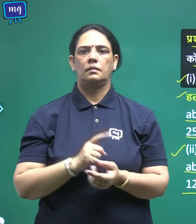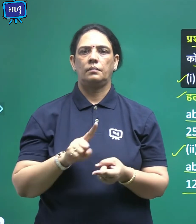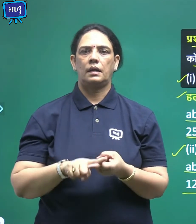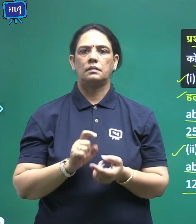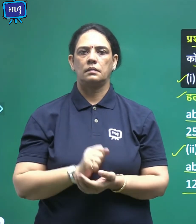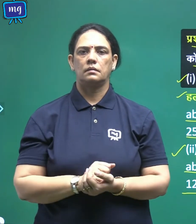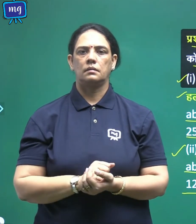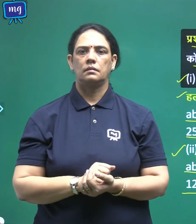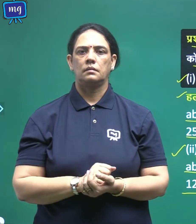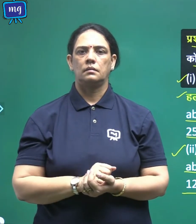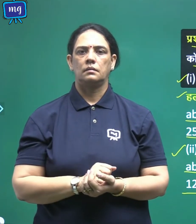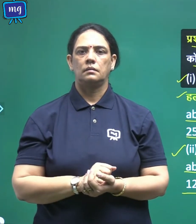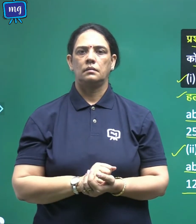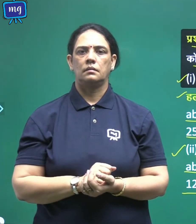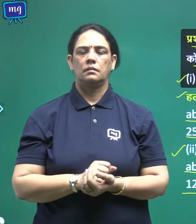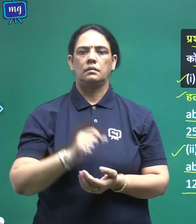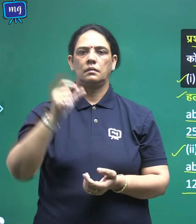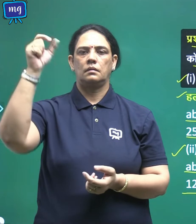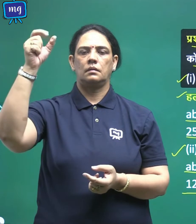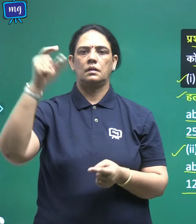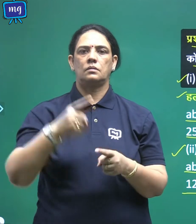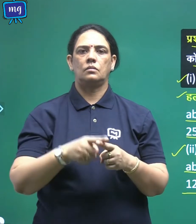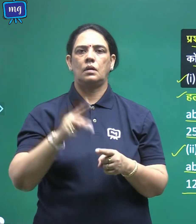प्लस 10 गुणा 2